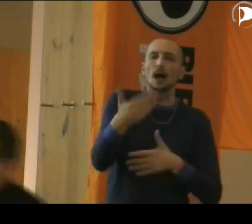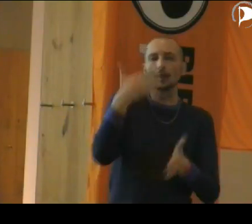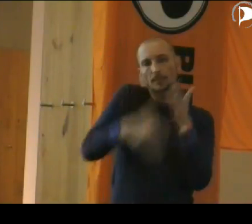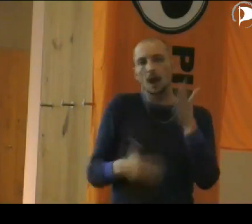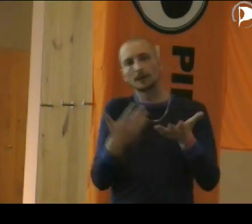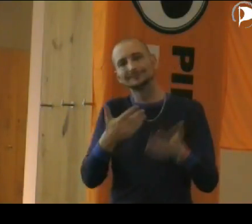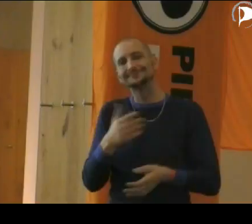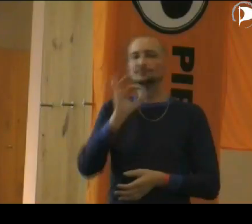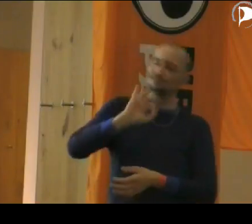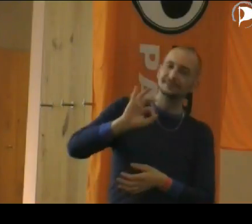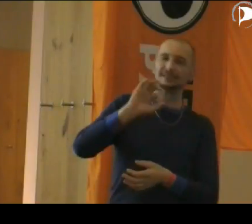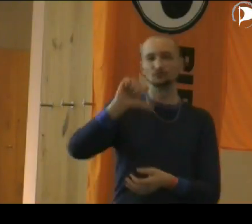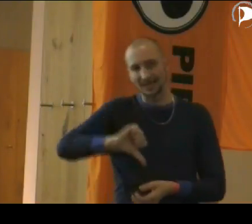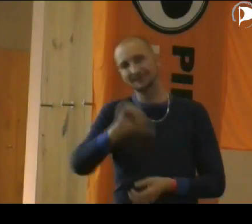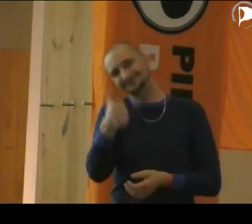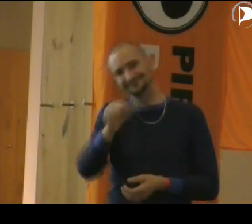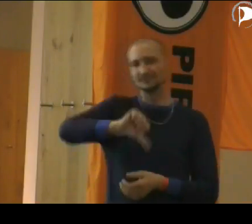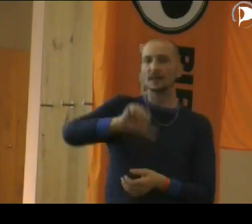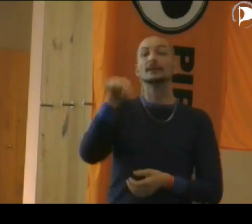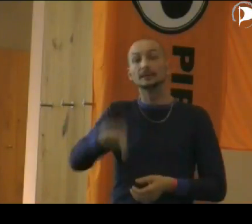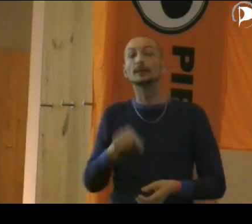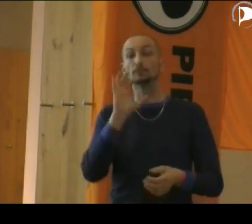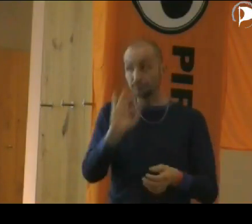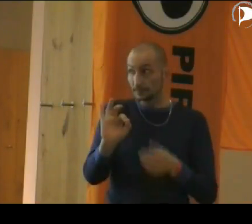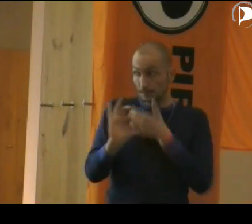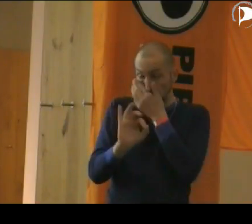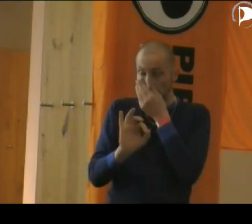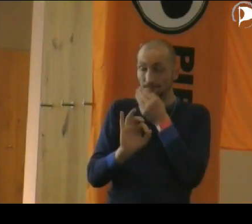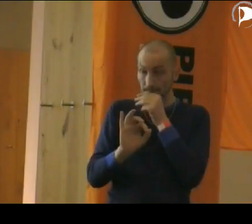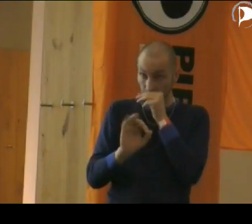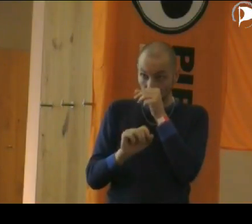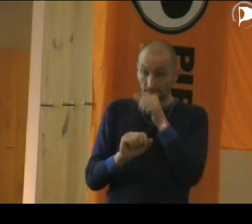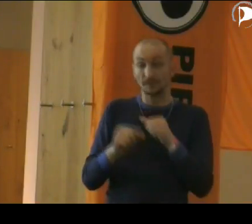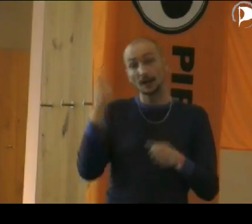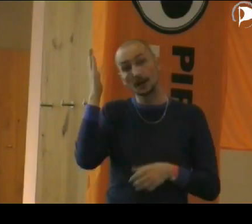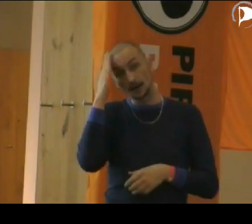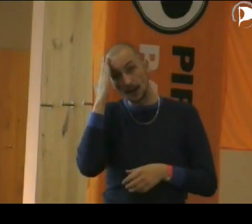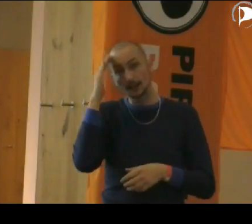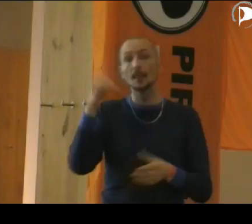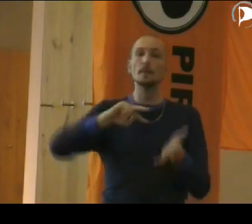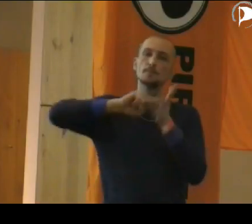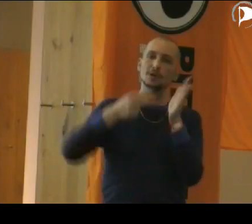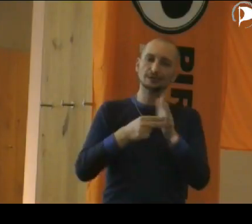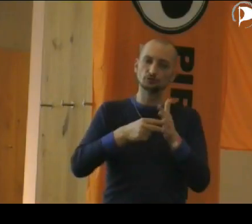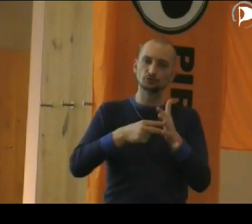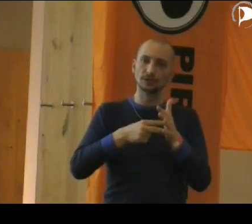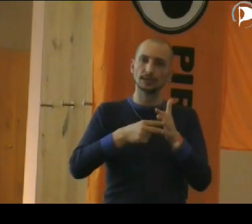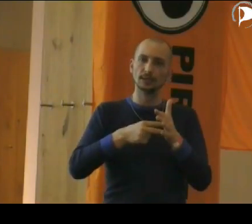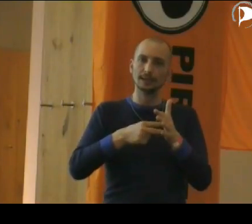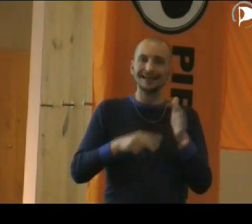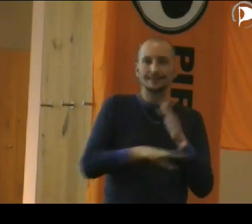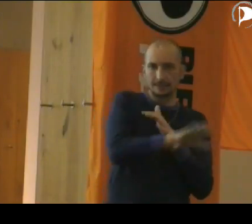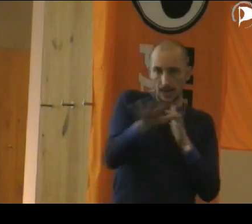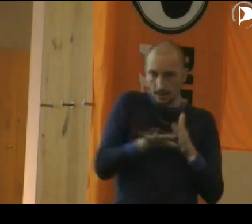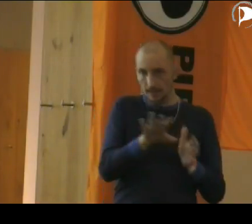ihre vorteile ich denke und die spielzeit dreieinhalb jahrzehnten kleinen